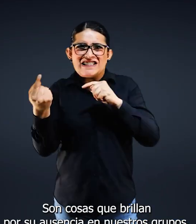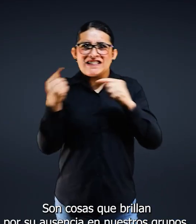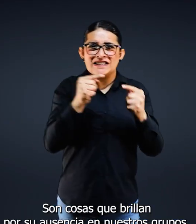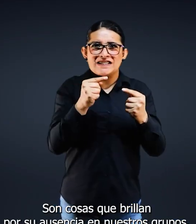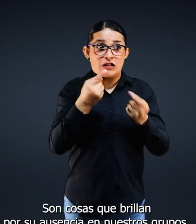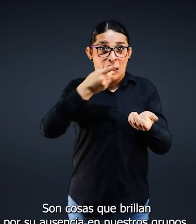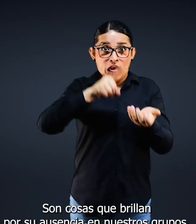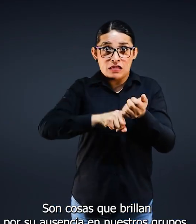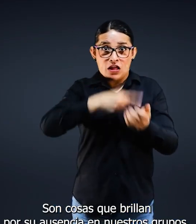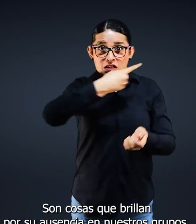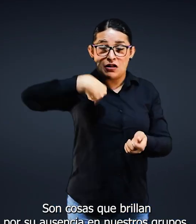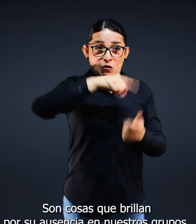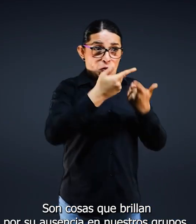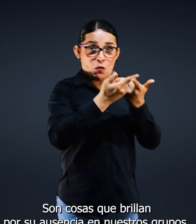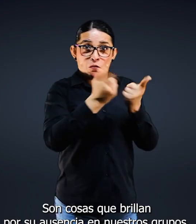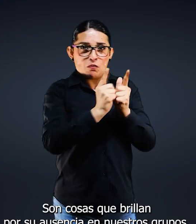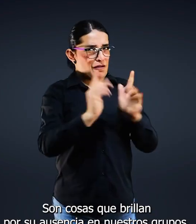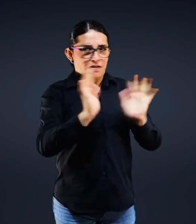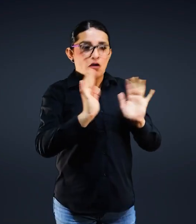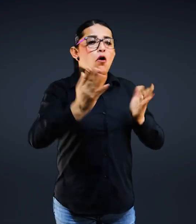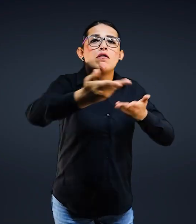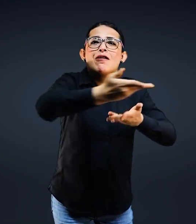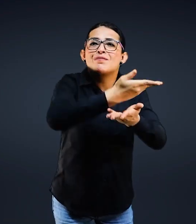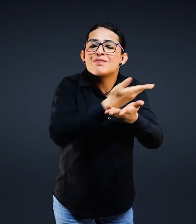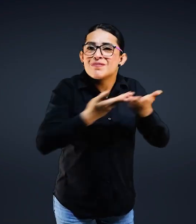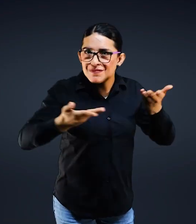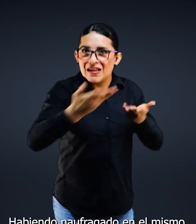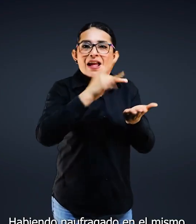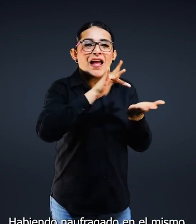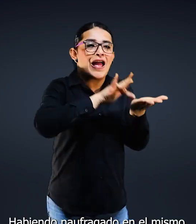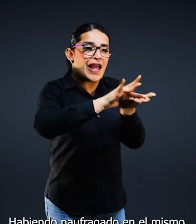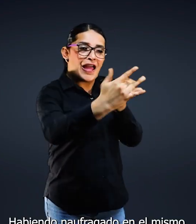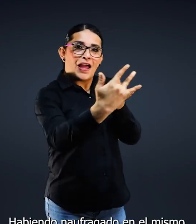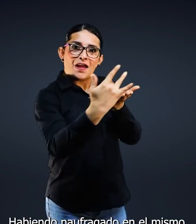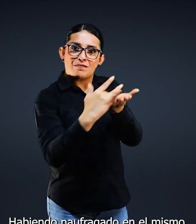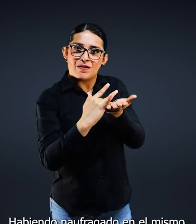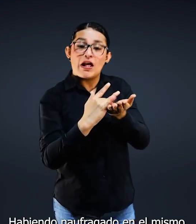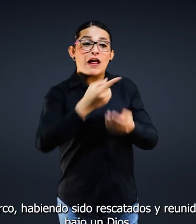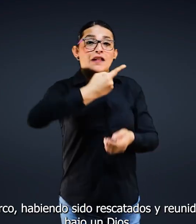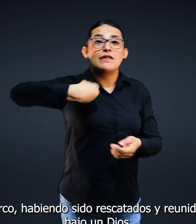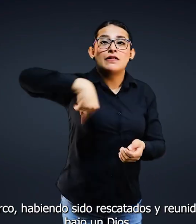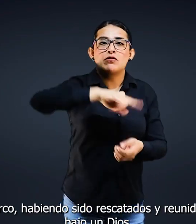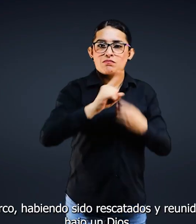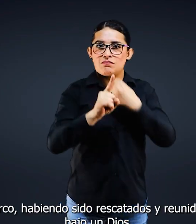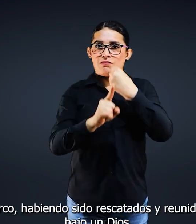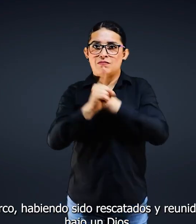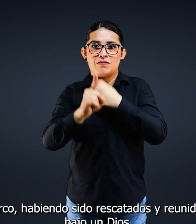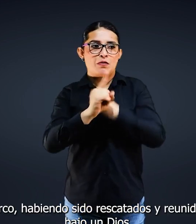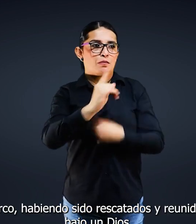que brillan por su ausencia en nuestros grupos. Habiendo naufragado en el mismo barco, habiendo sido